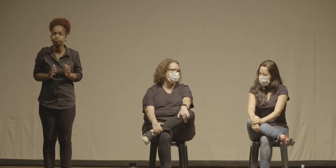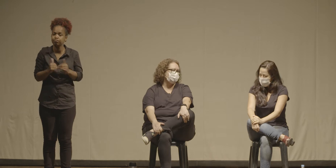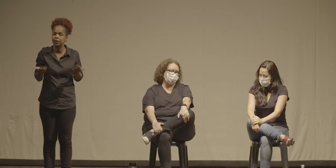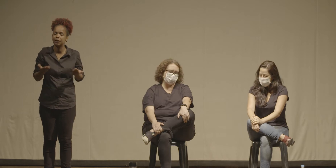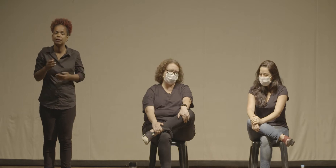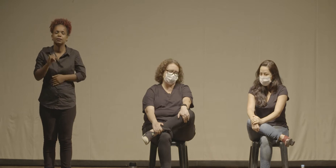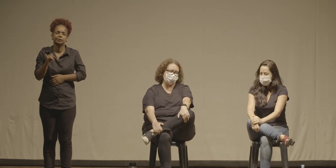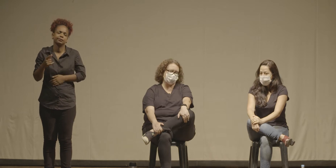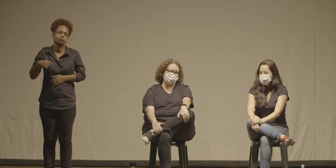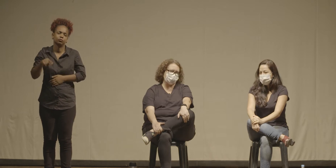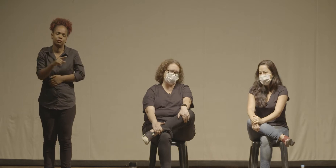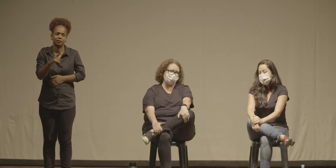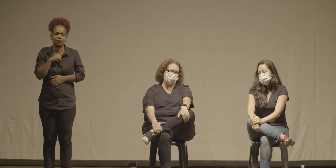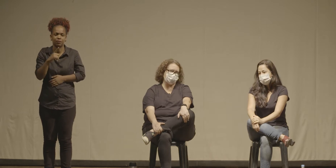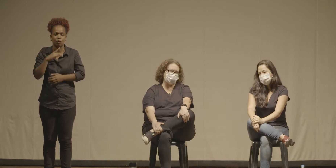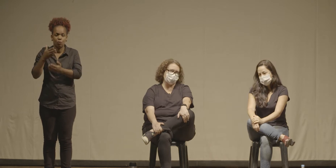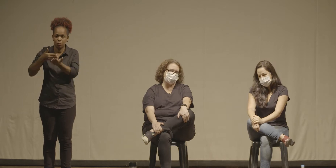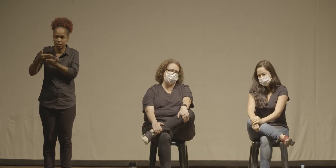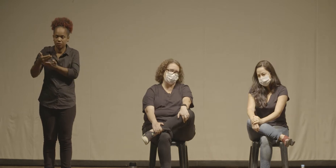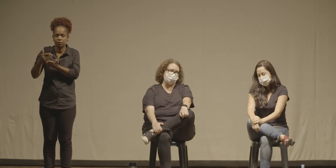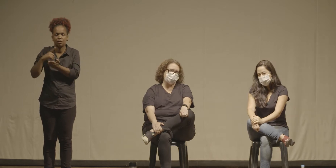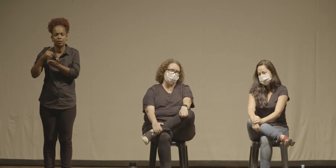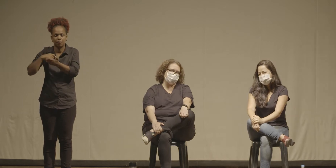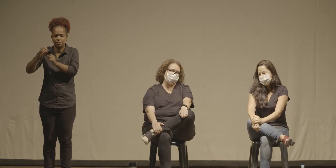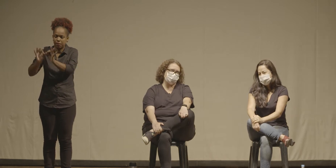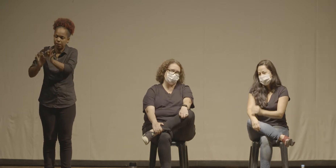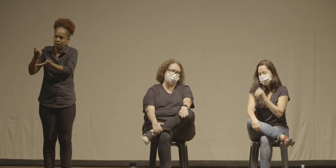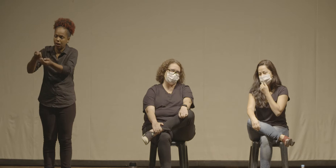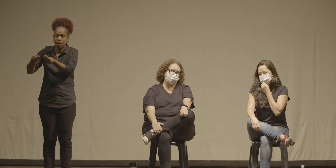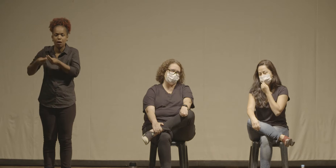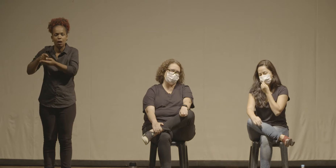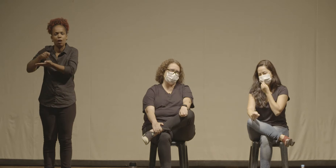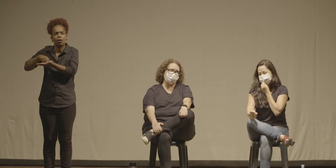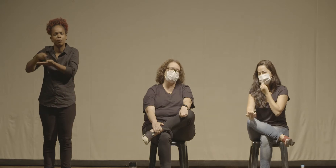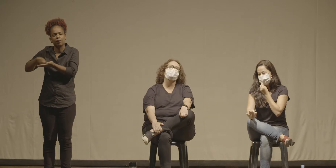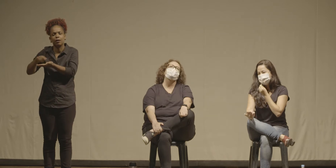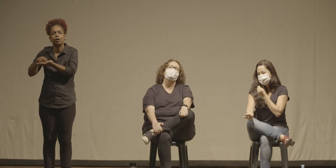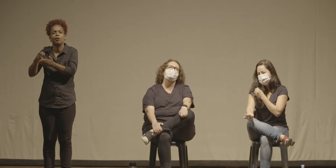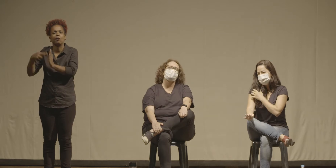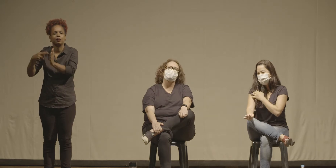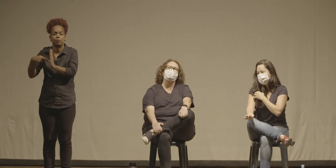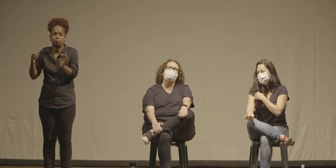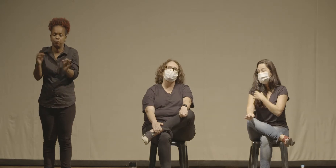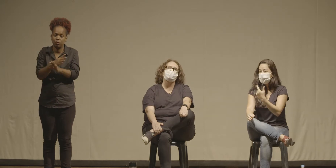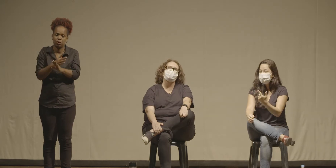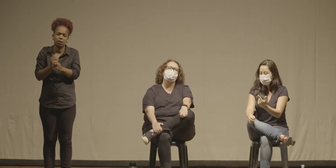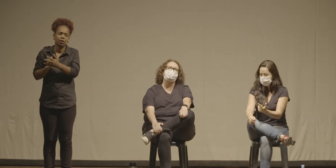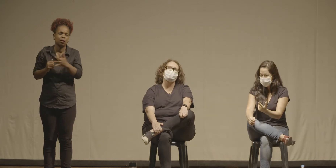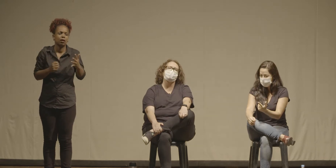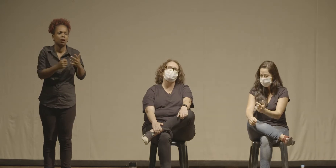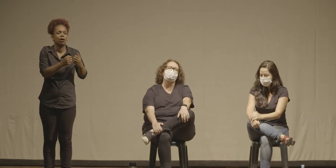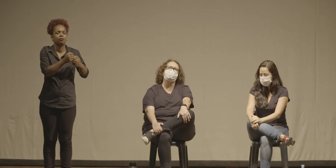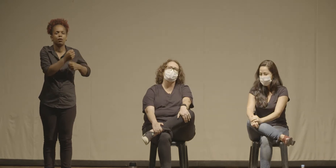gente colocar desde o início do roteiro até a finalização, que foi em abril